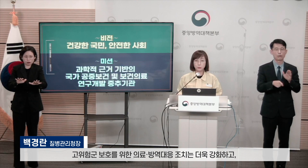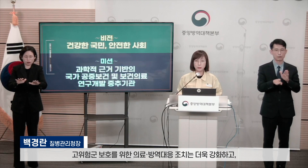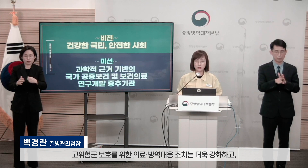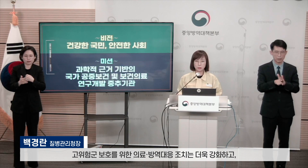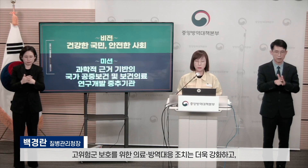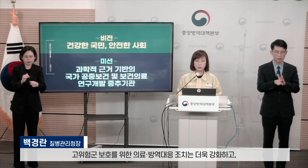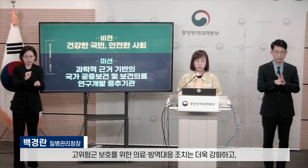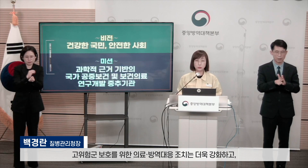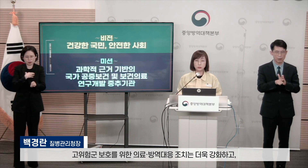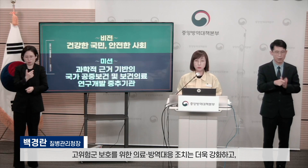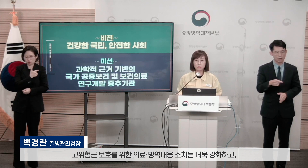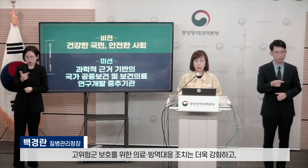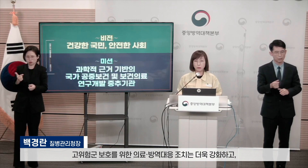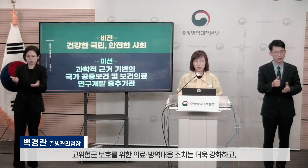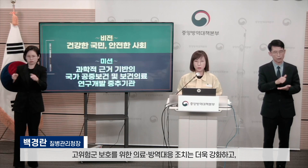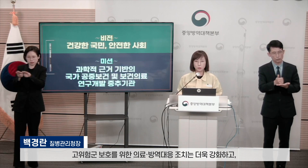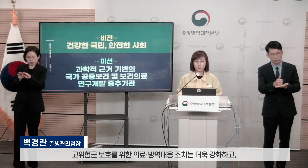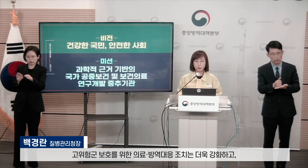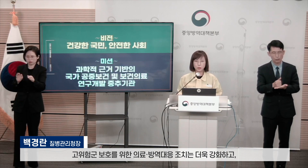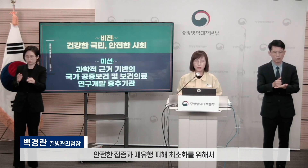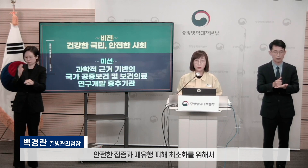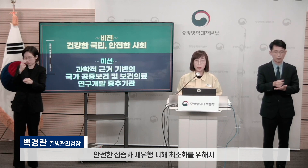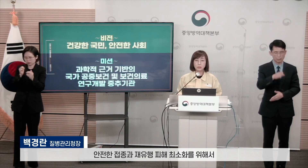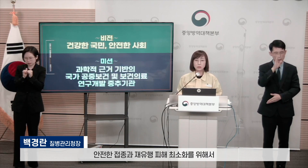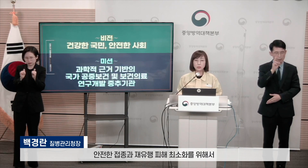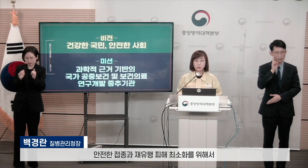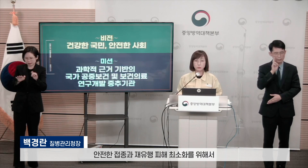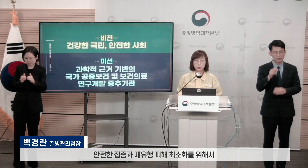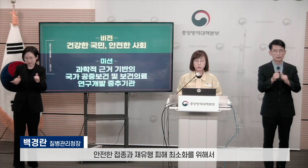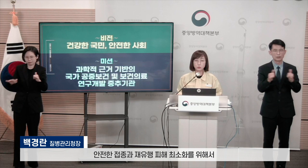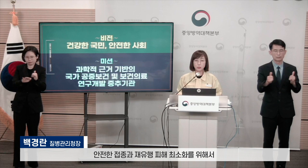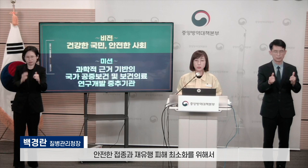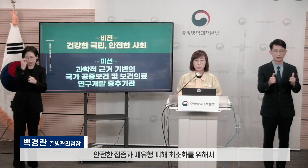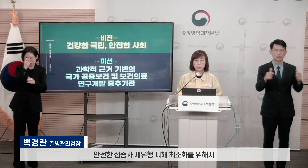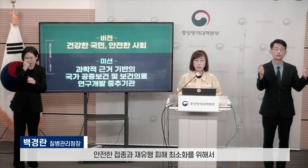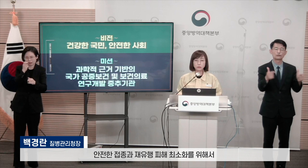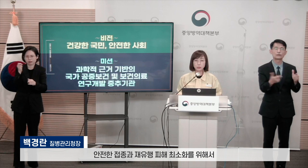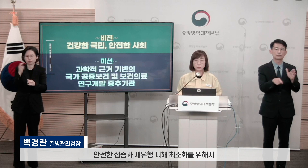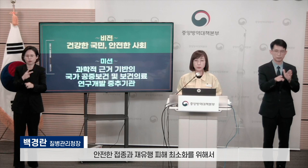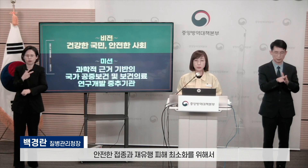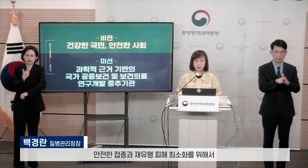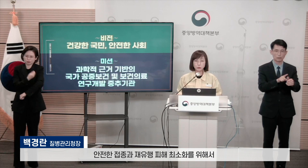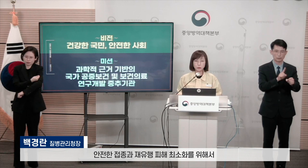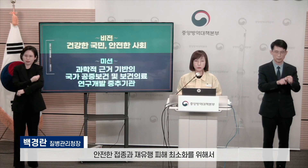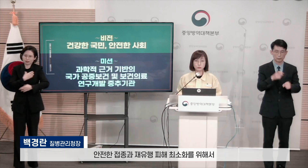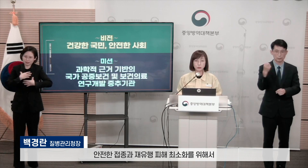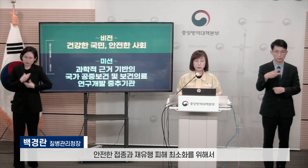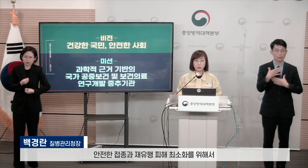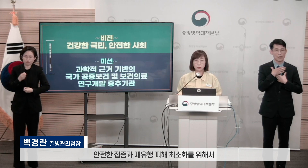의료 방역 대응 조치는 더욱 강화하고 또 안전한 접종과 재유행 피해